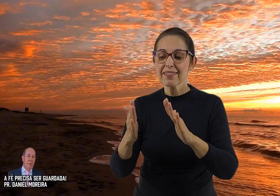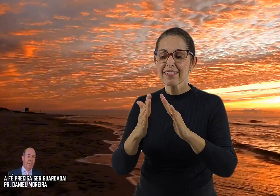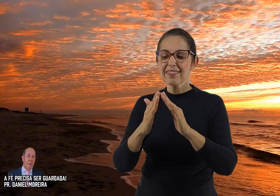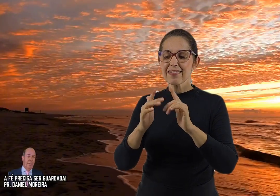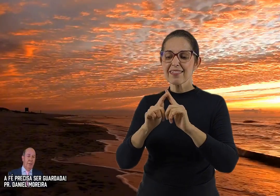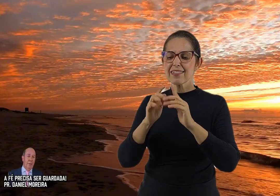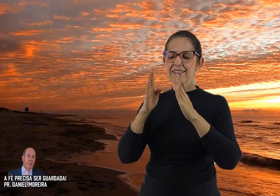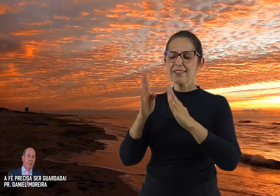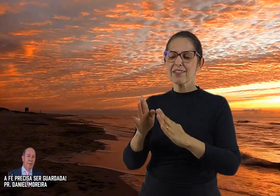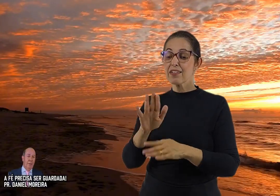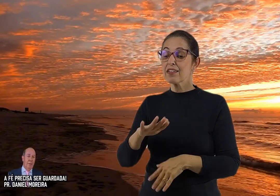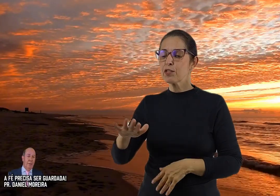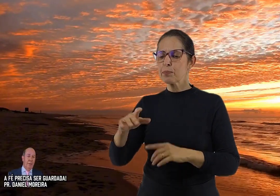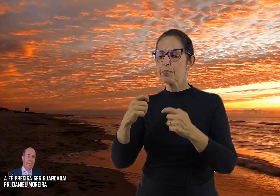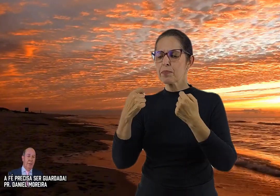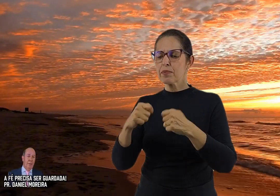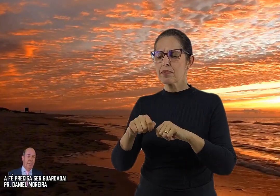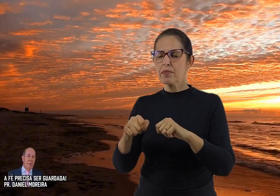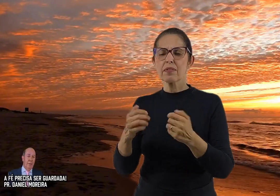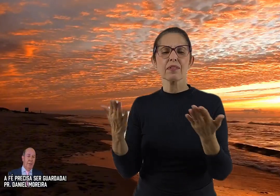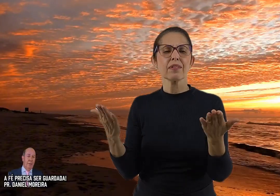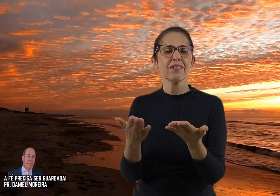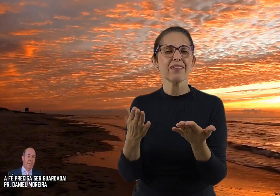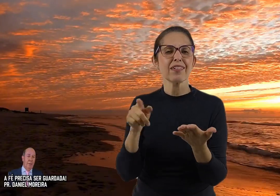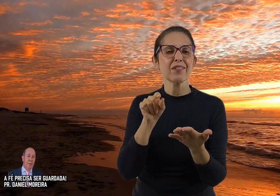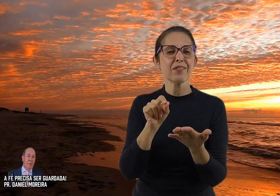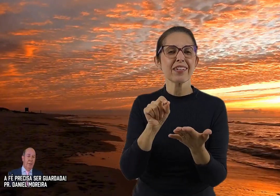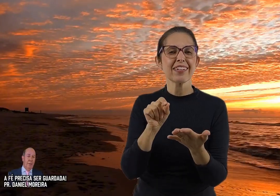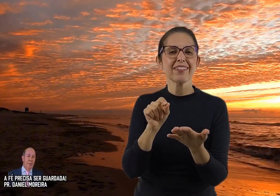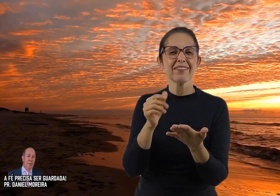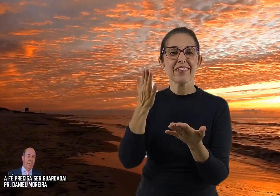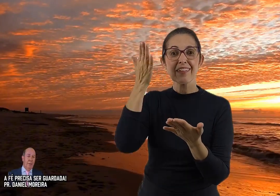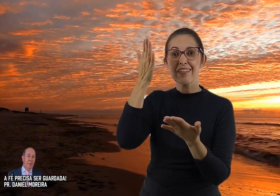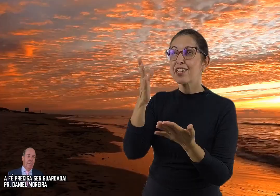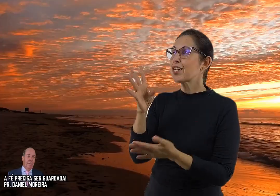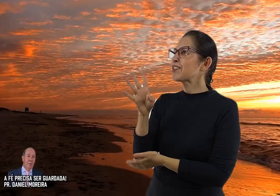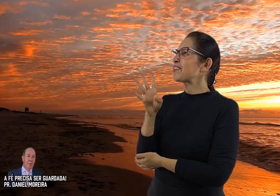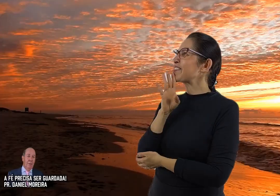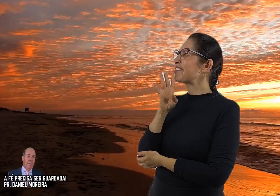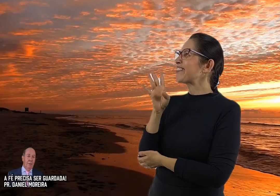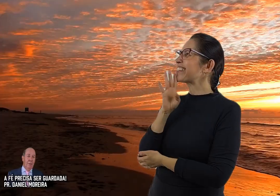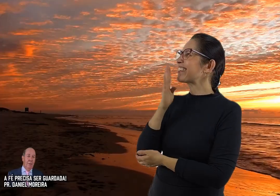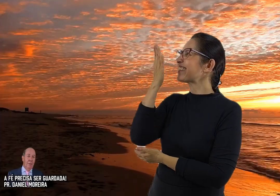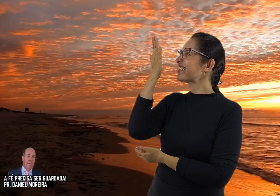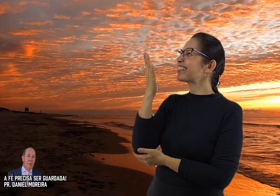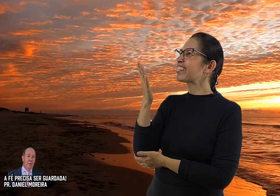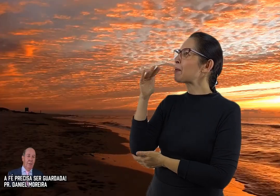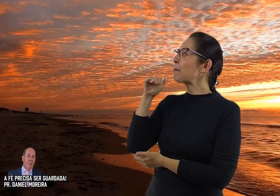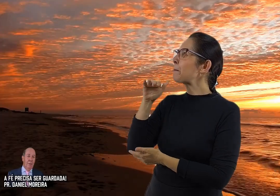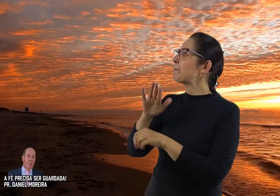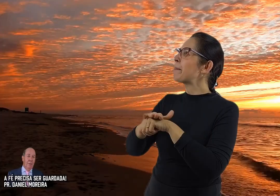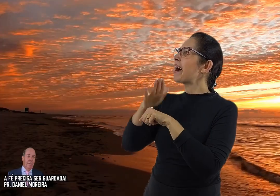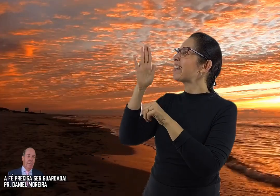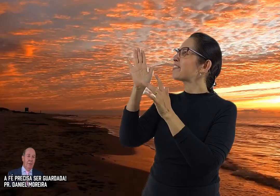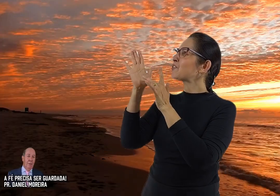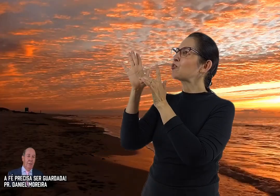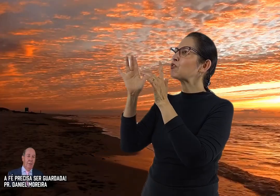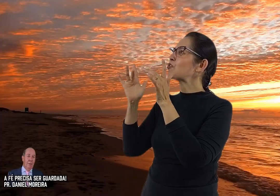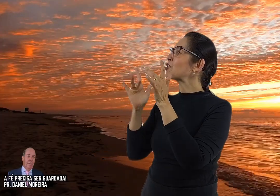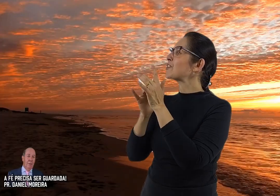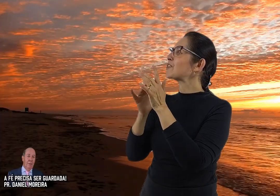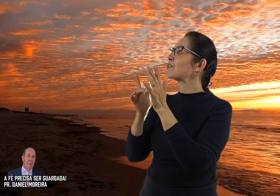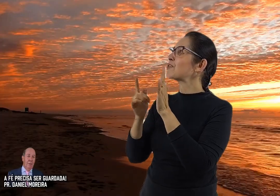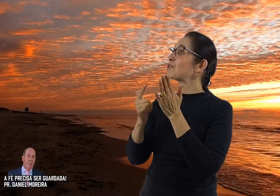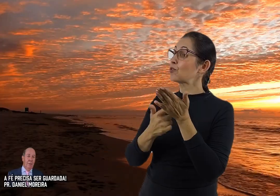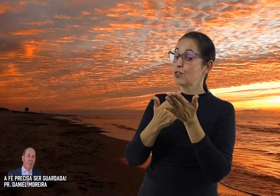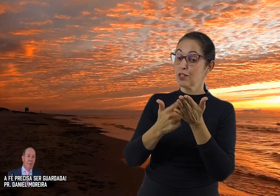é a grande necessidade da igreja fiel nesta hora? Conhecer cada dia mais este Jesus do Apocalipse, o Jesus glorificado.